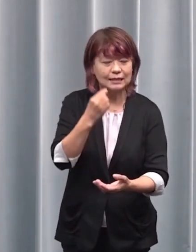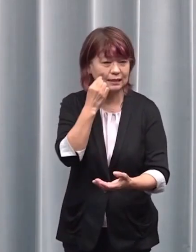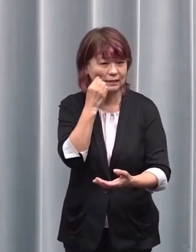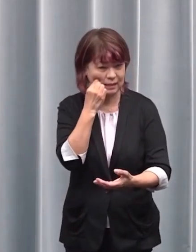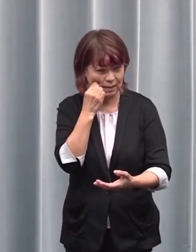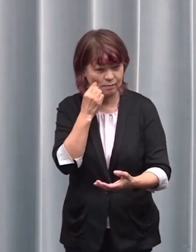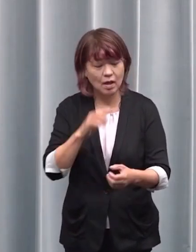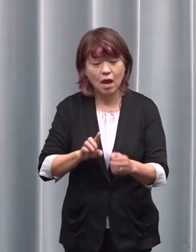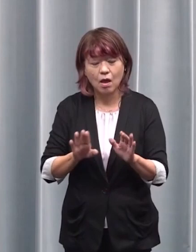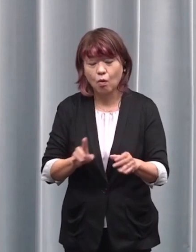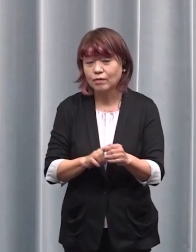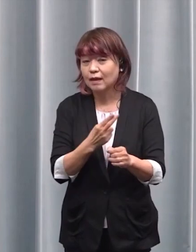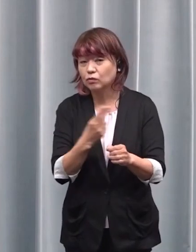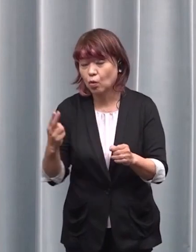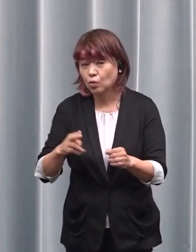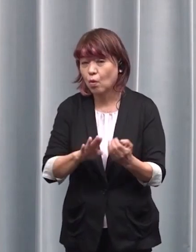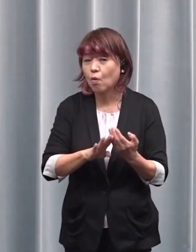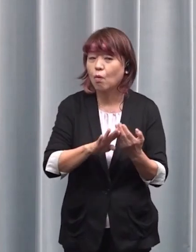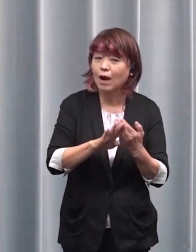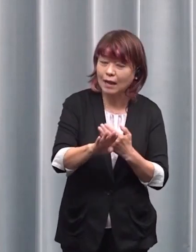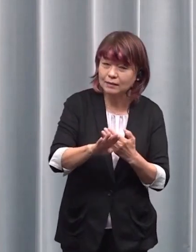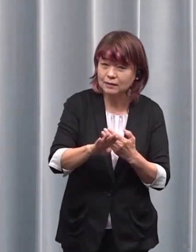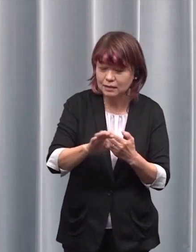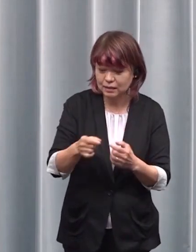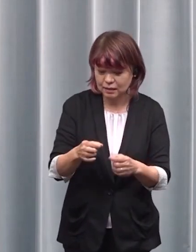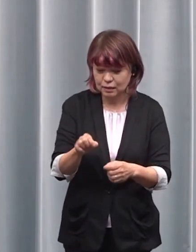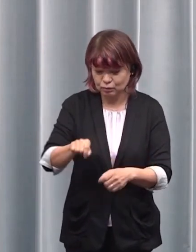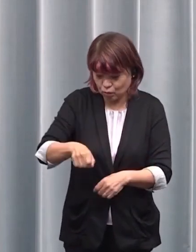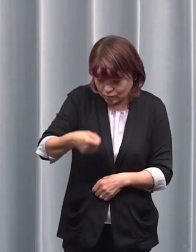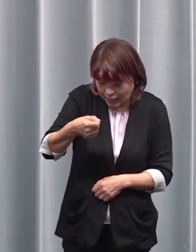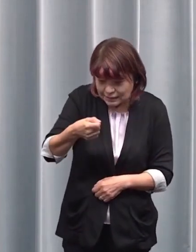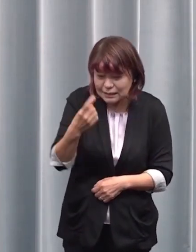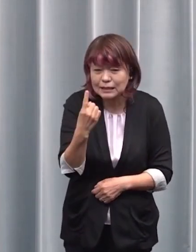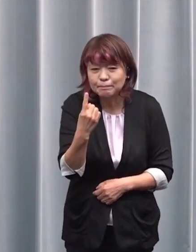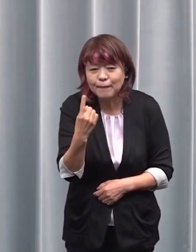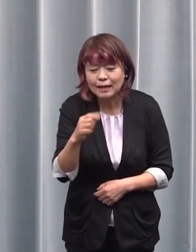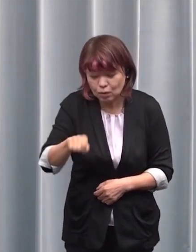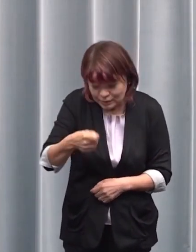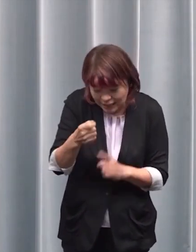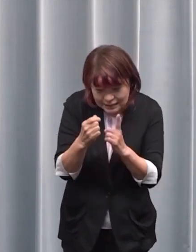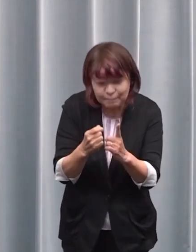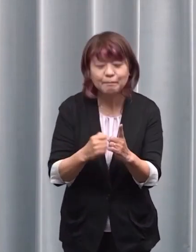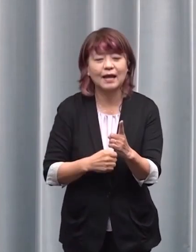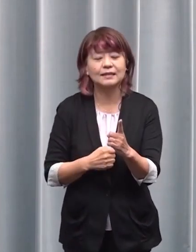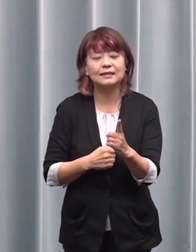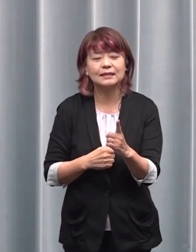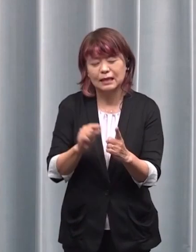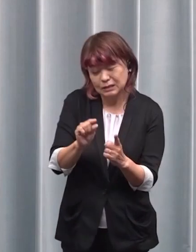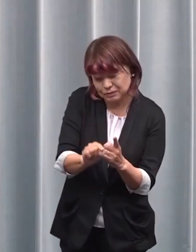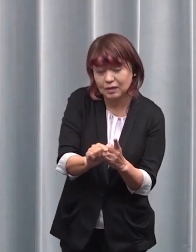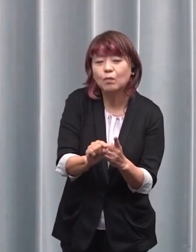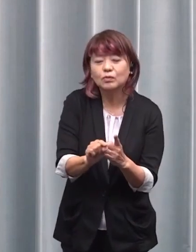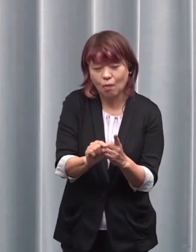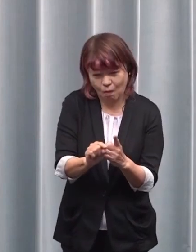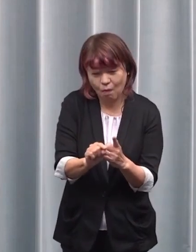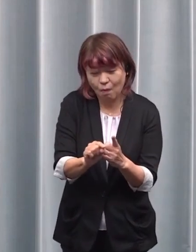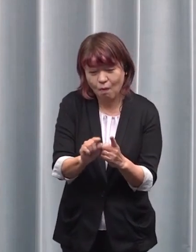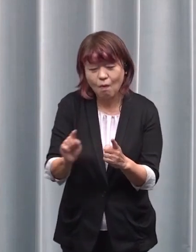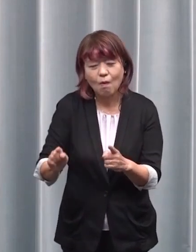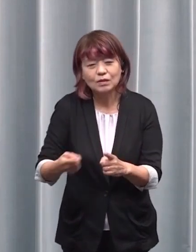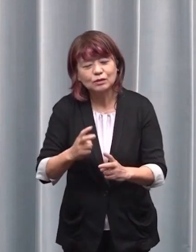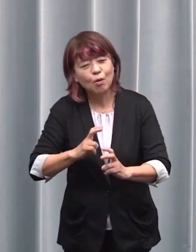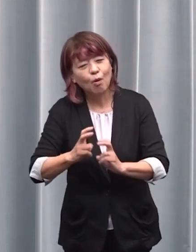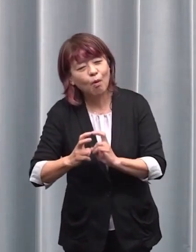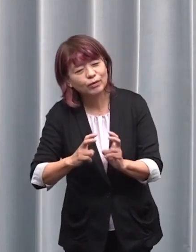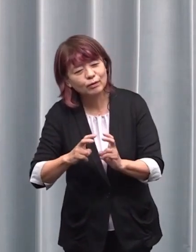度後半に、スプーン小さじ1杯数グラムを、まあ、自動ロボットのようなもので取り出せるか否かということ